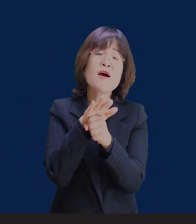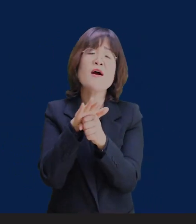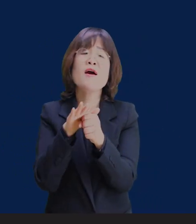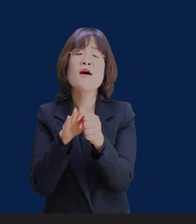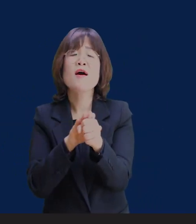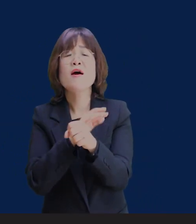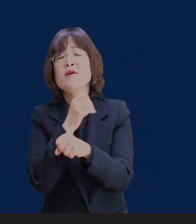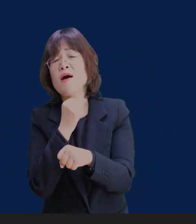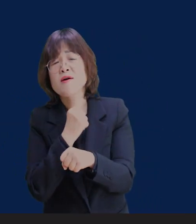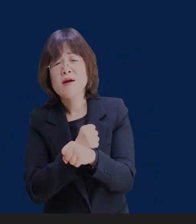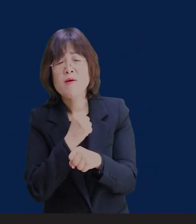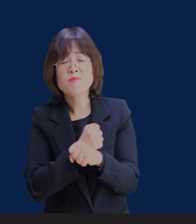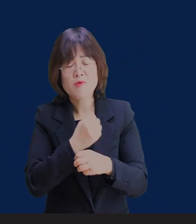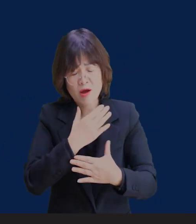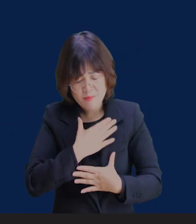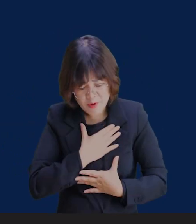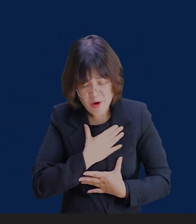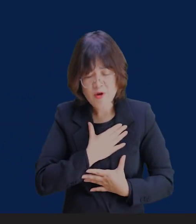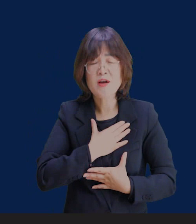믿음과 또